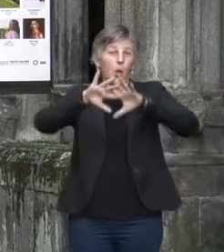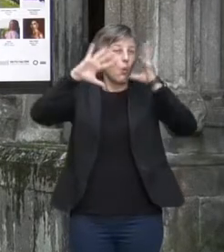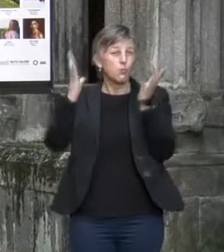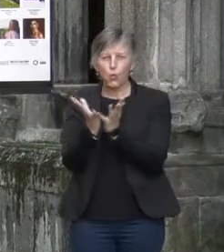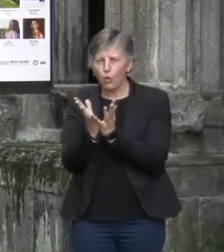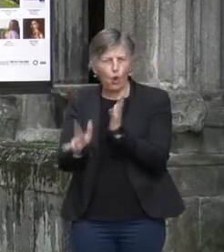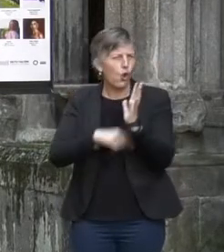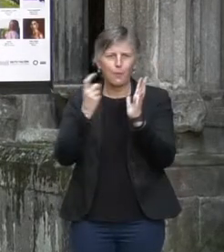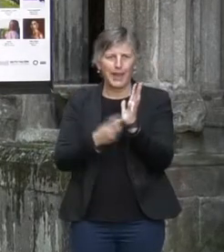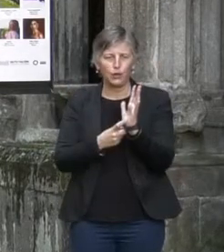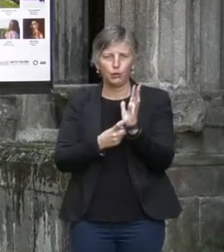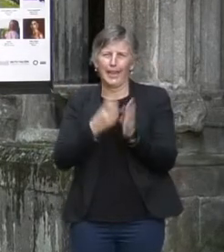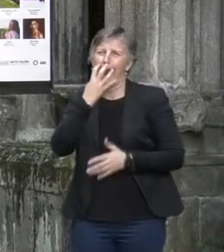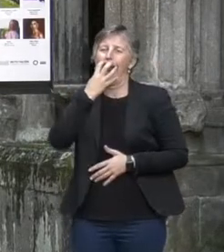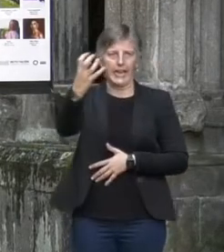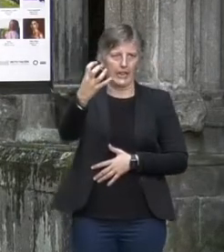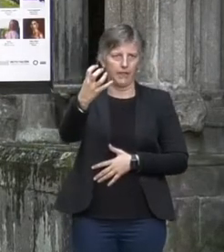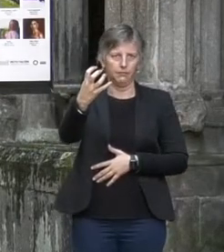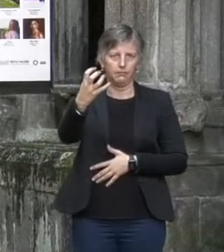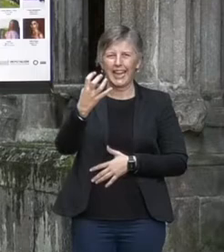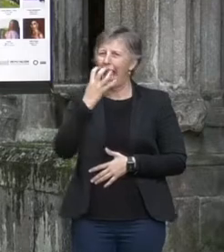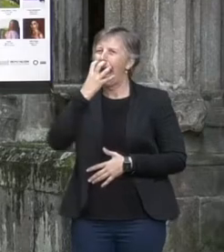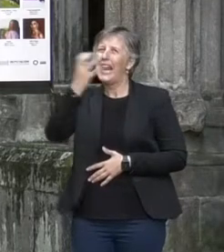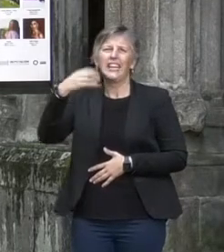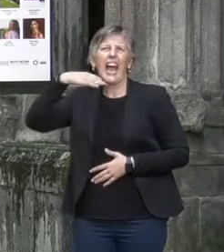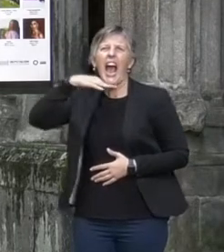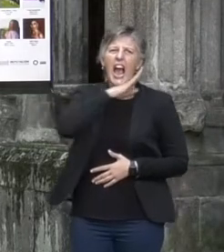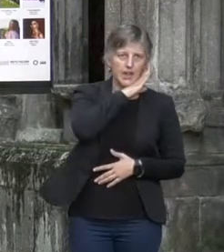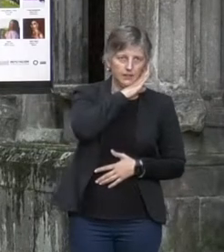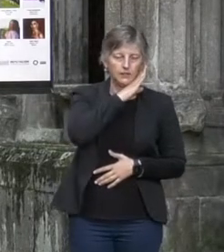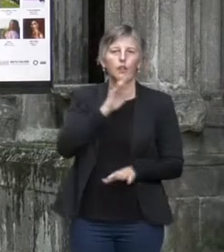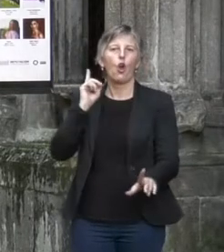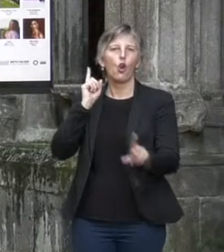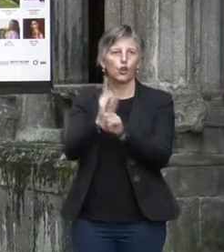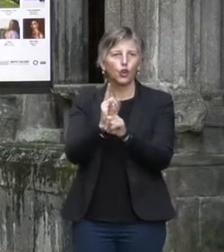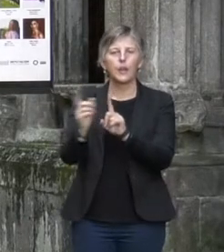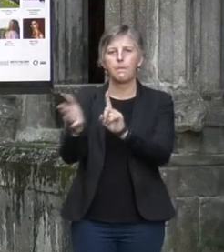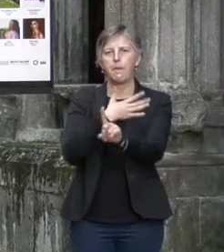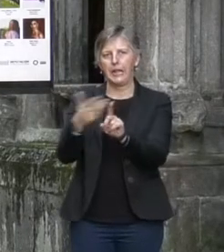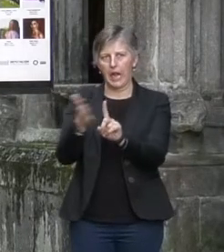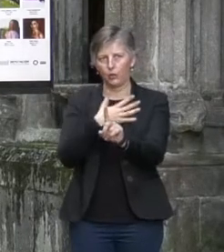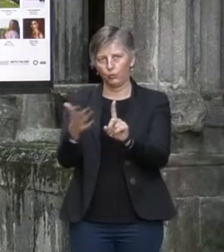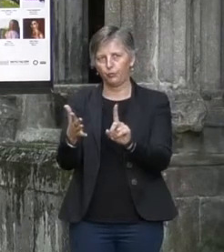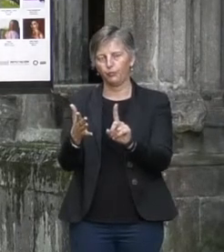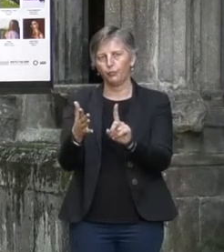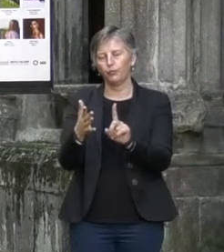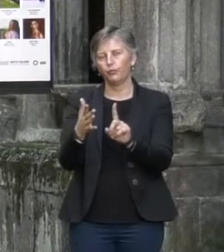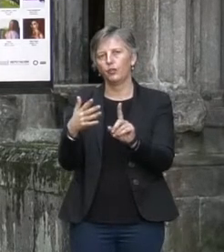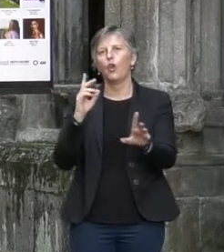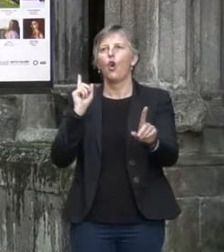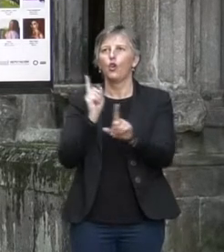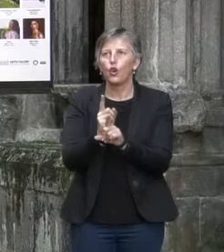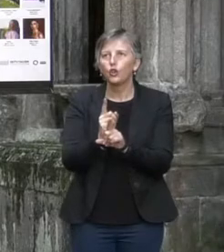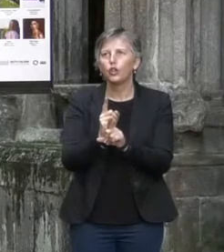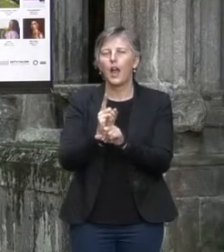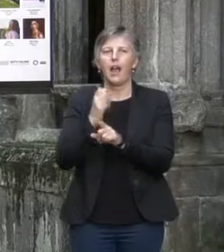todo grita en voz alta contra o maltrato, contra